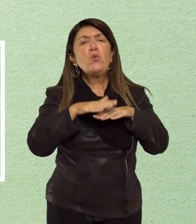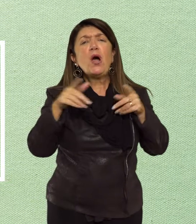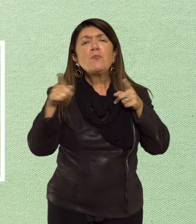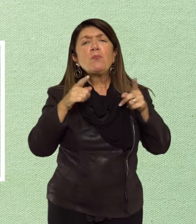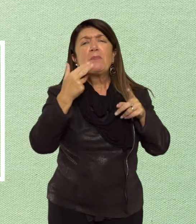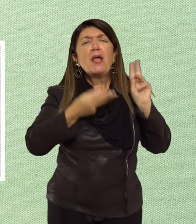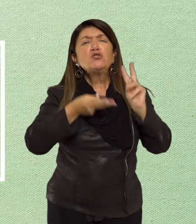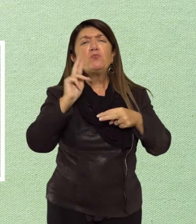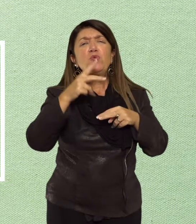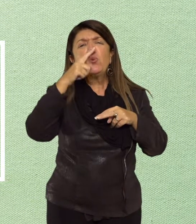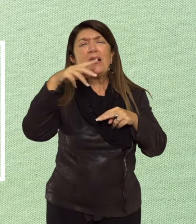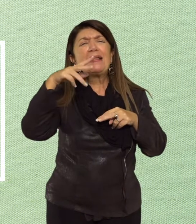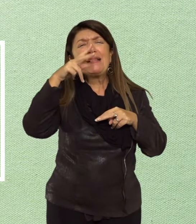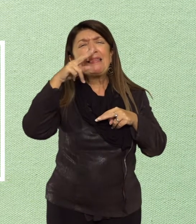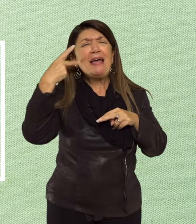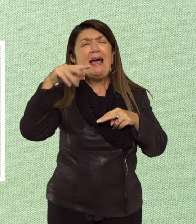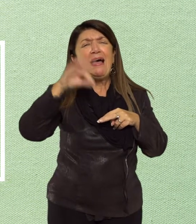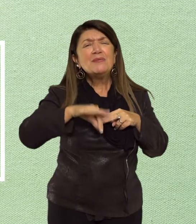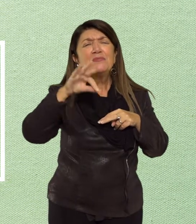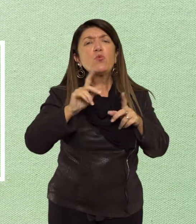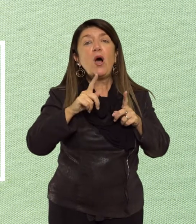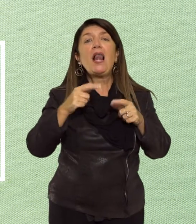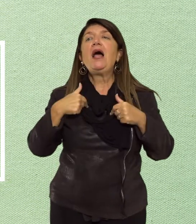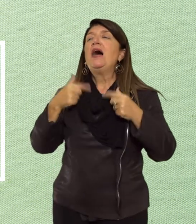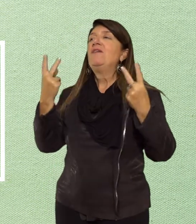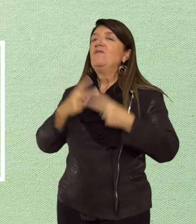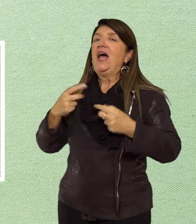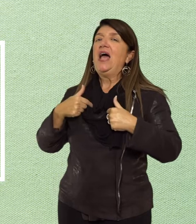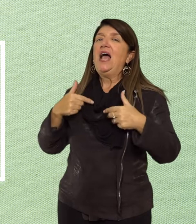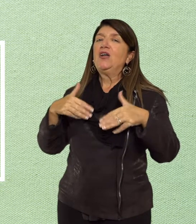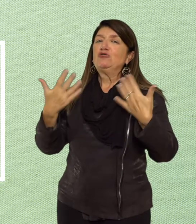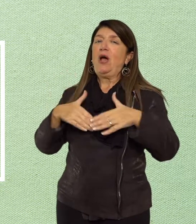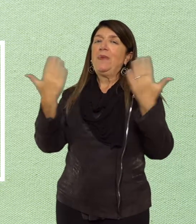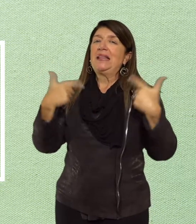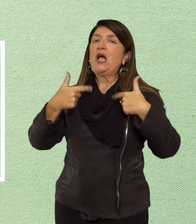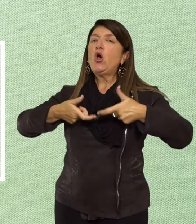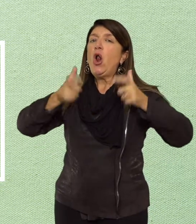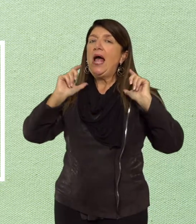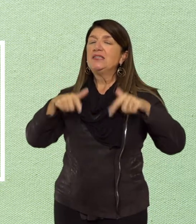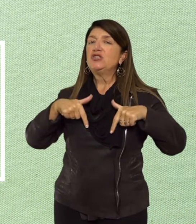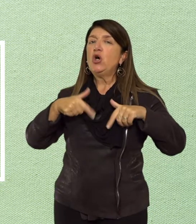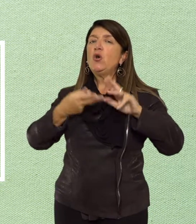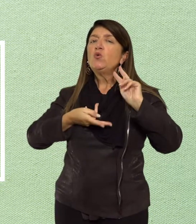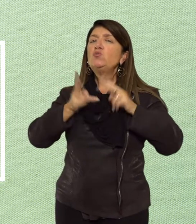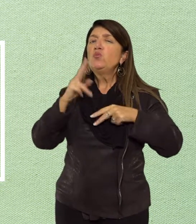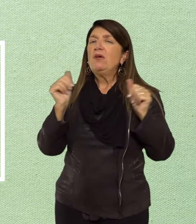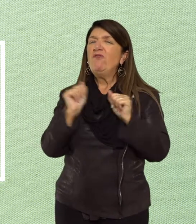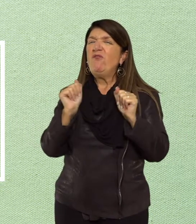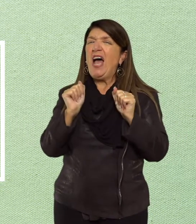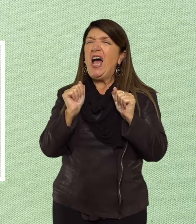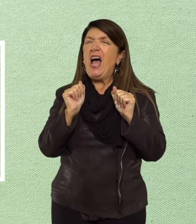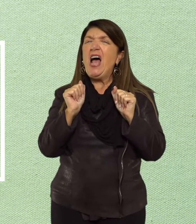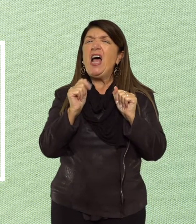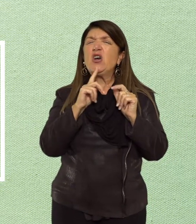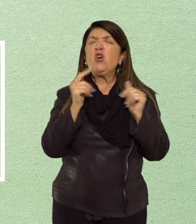particolari Sì, a me oppure no? piace solitamente iniziare la giornata bevendo un tè, magari a colazione, specialmente d'inverno, che fa